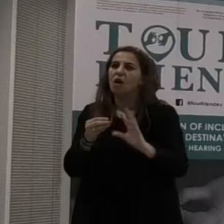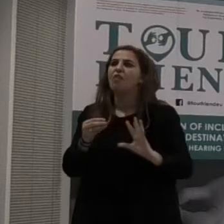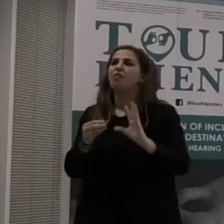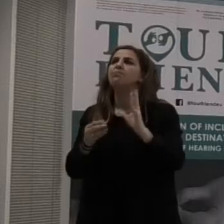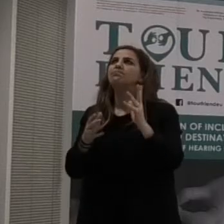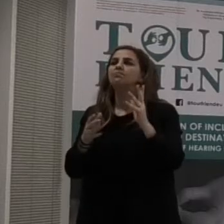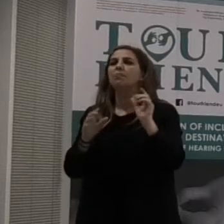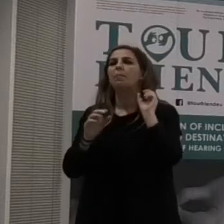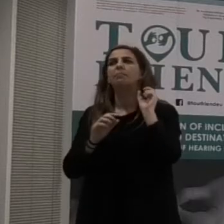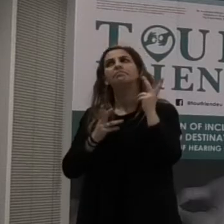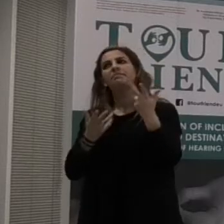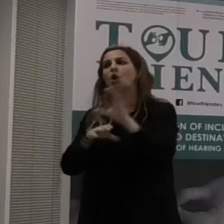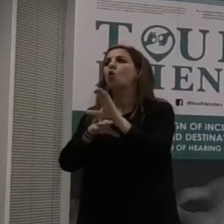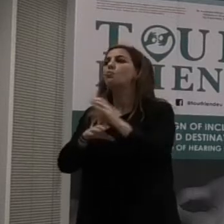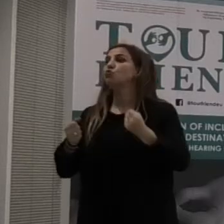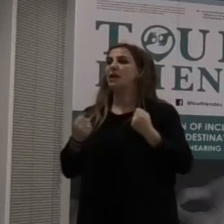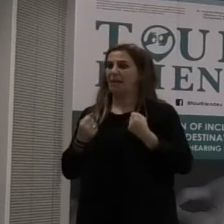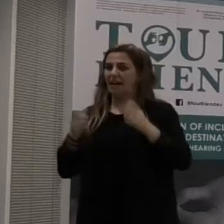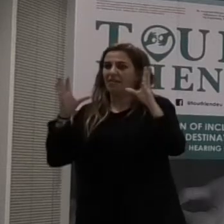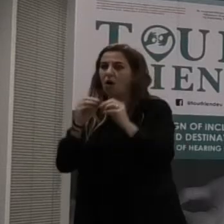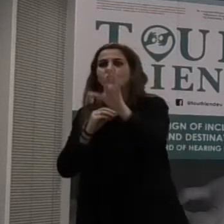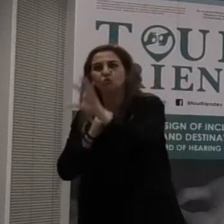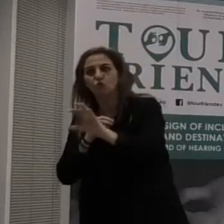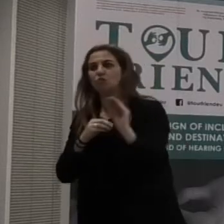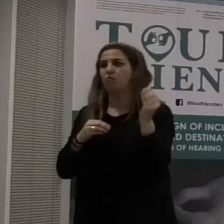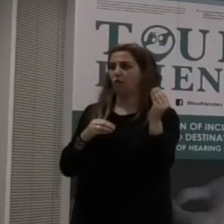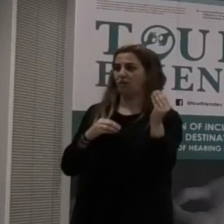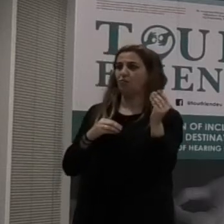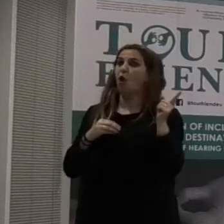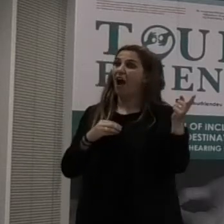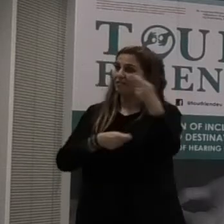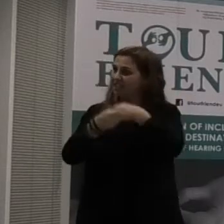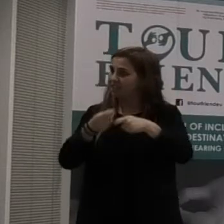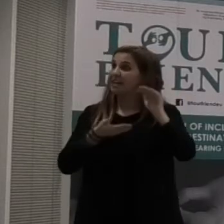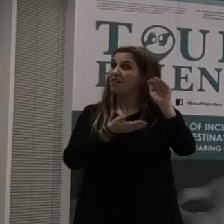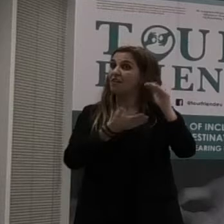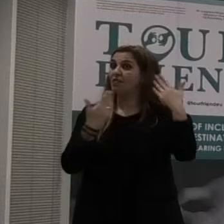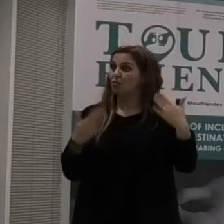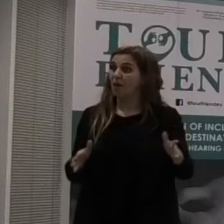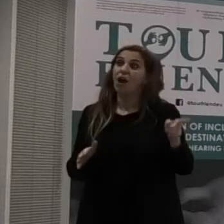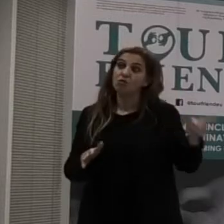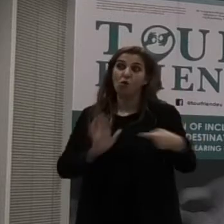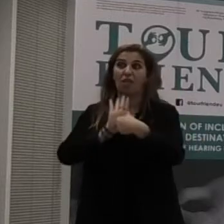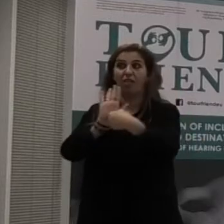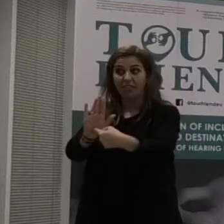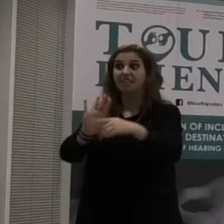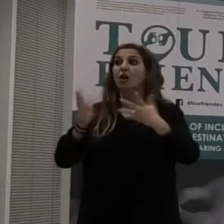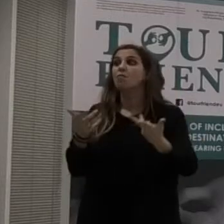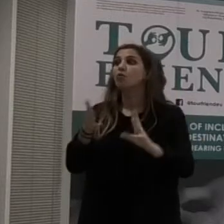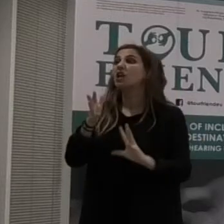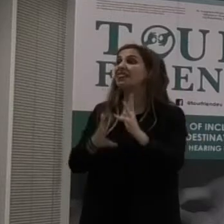ψηφιακών παιχνιδιών στον τομέα του τουρισμού και του πολιτισμού. Θα μας δώσει λίγο τη διάσταση της τεχνολογίας, πώς μπορεί η τεχνολογία